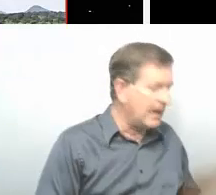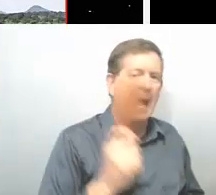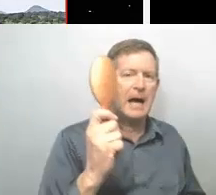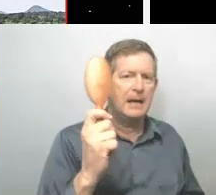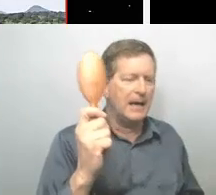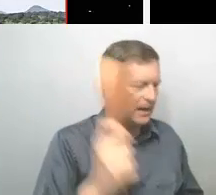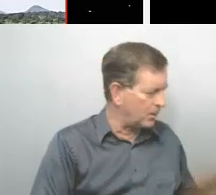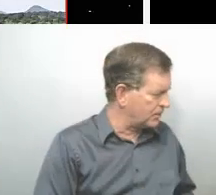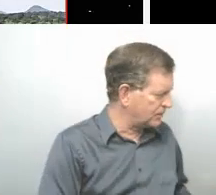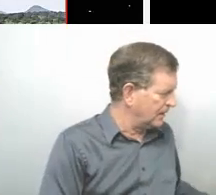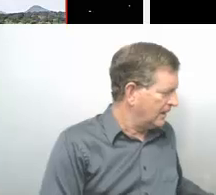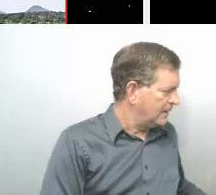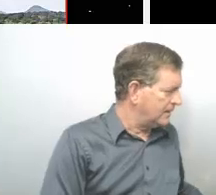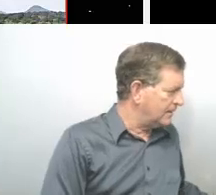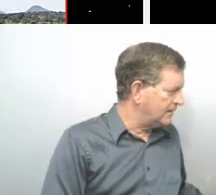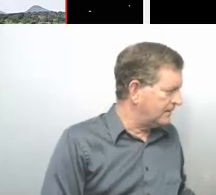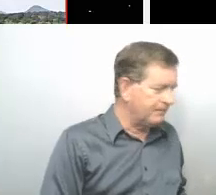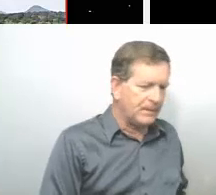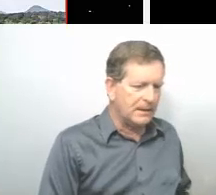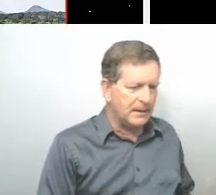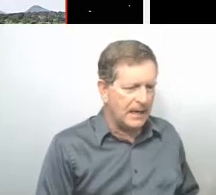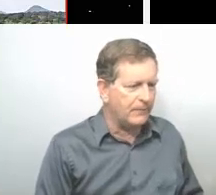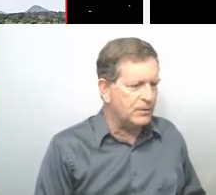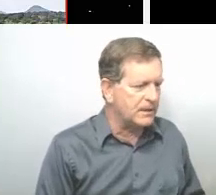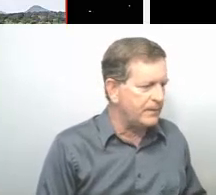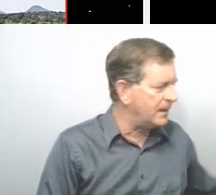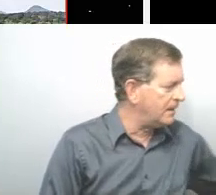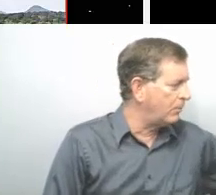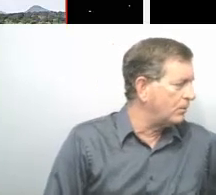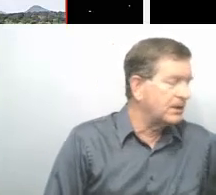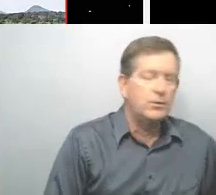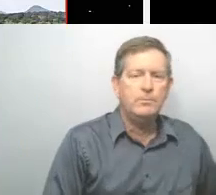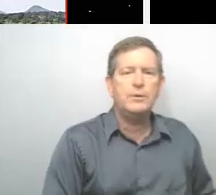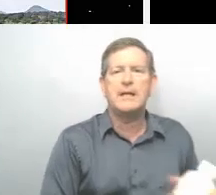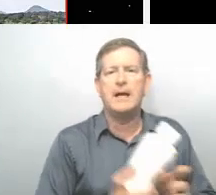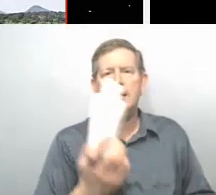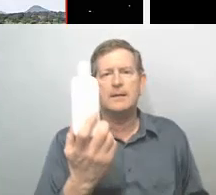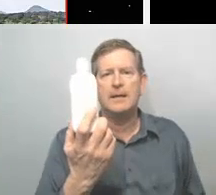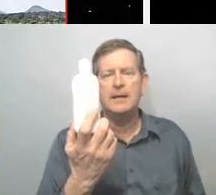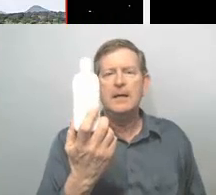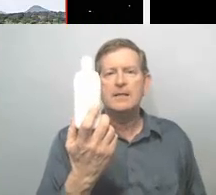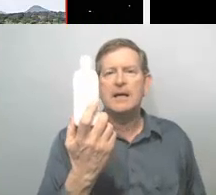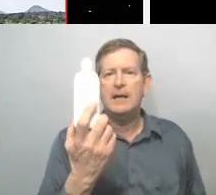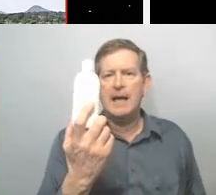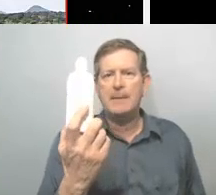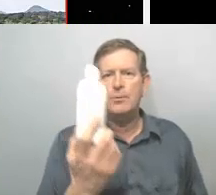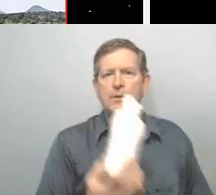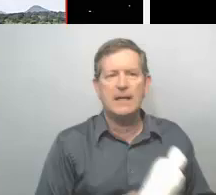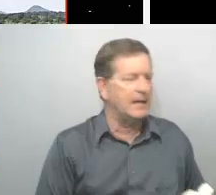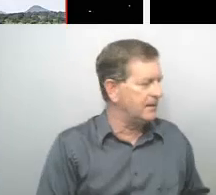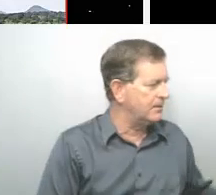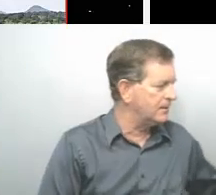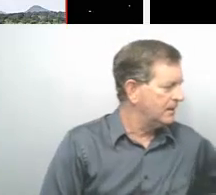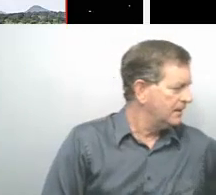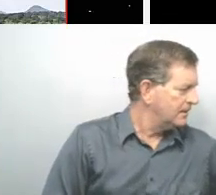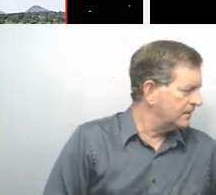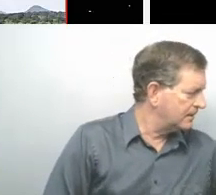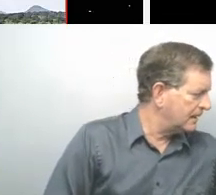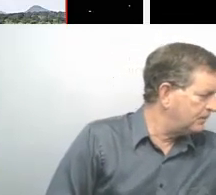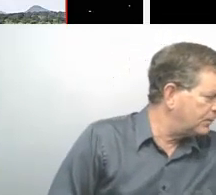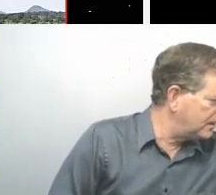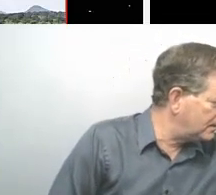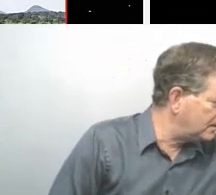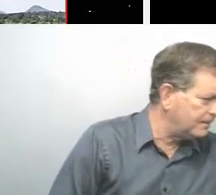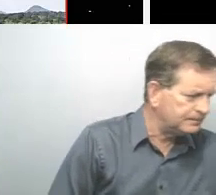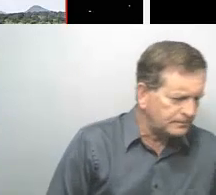brosse, c'est la brosse. Là, vous avez, bon, c'est une bouteille, hein, c'est la bouteille.